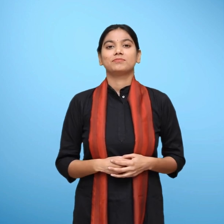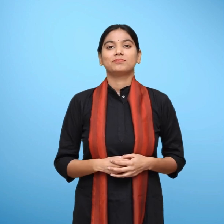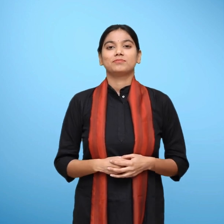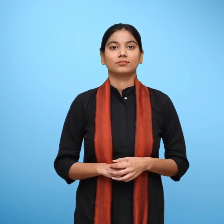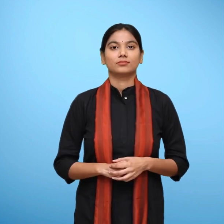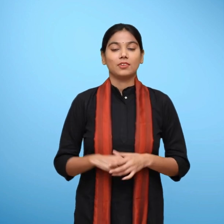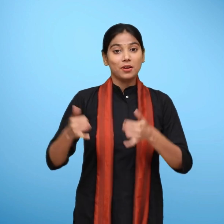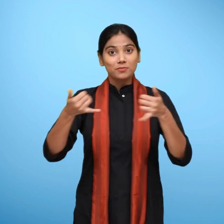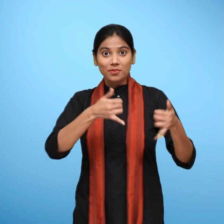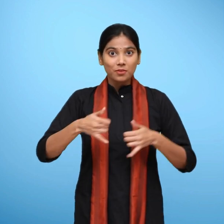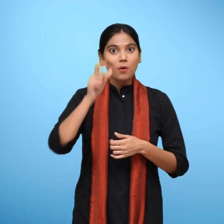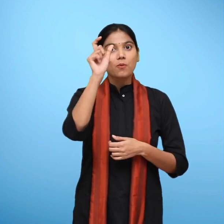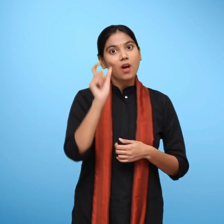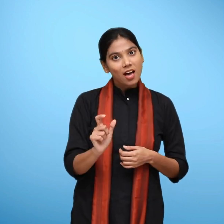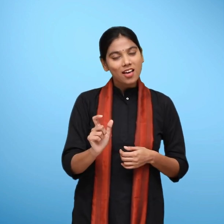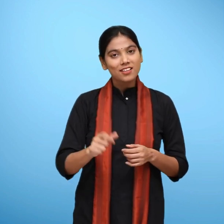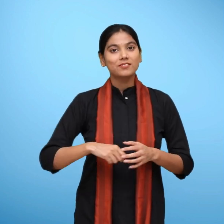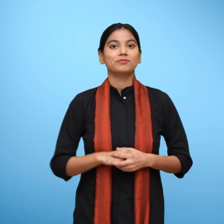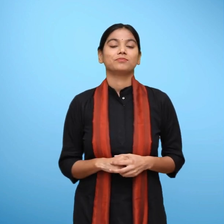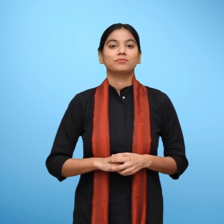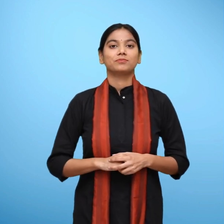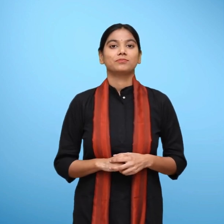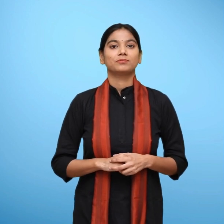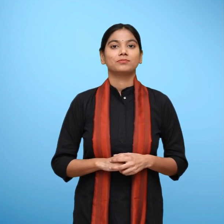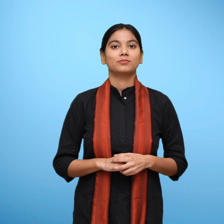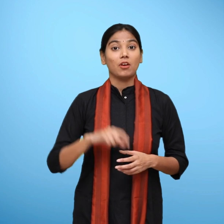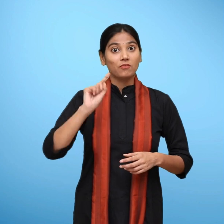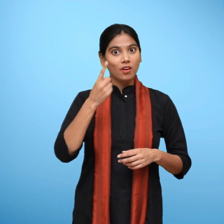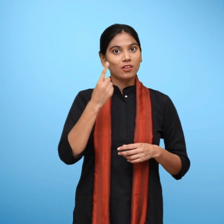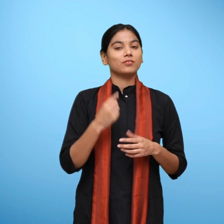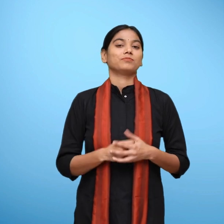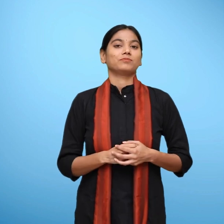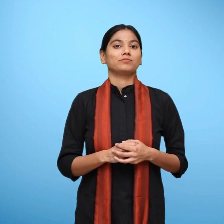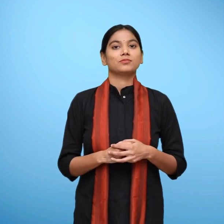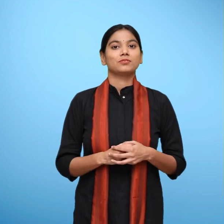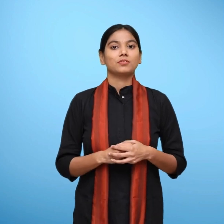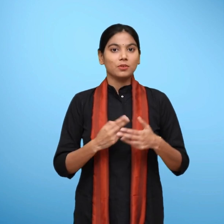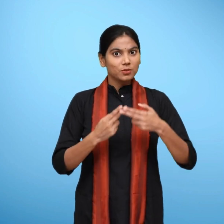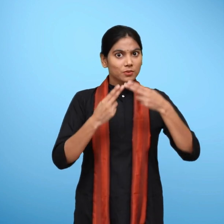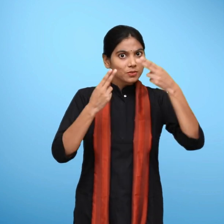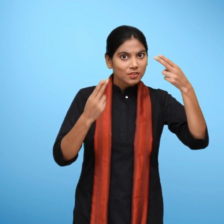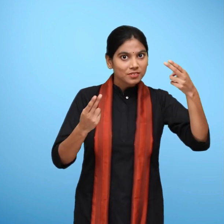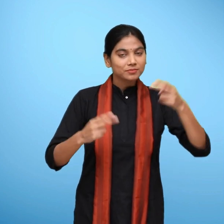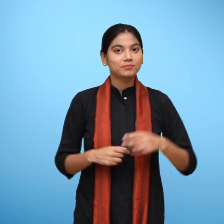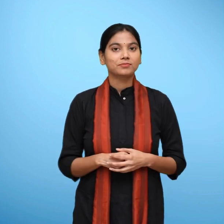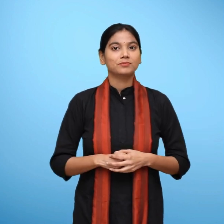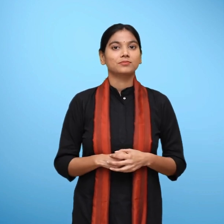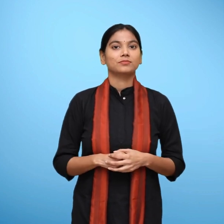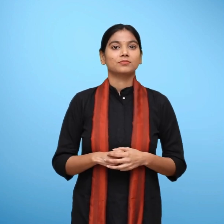गाइए शब्दों का खेल एक इस कहानी में